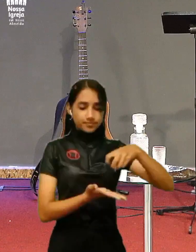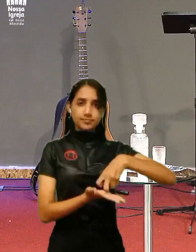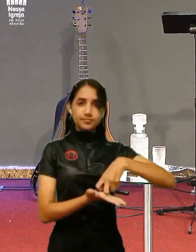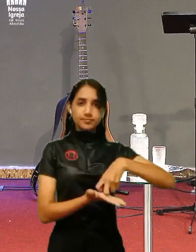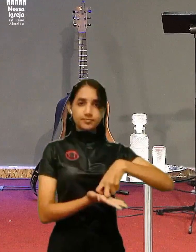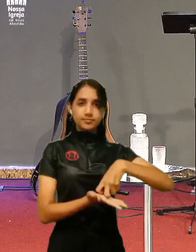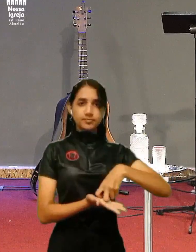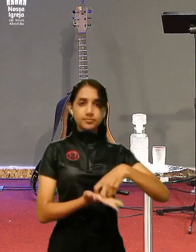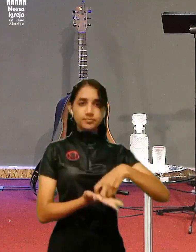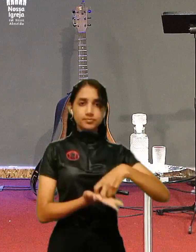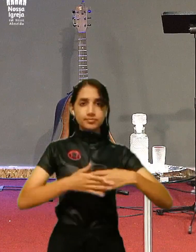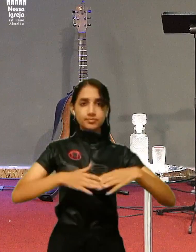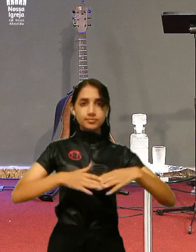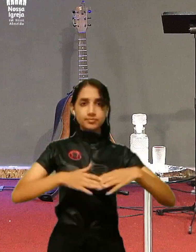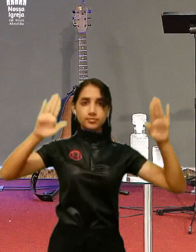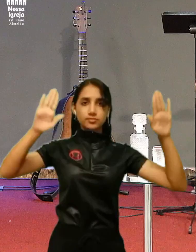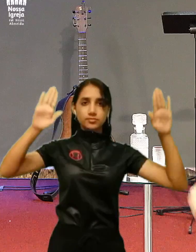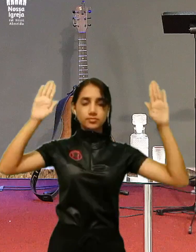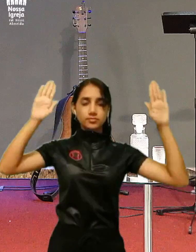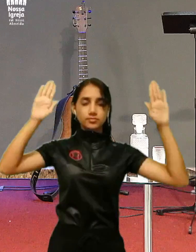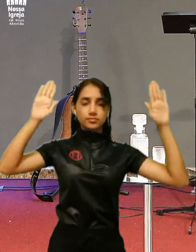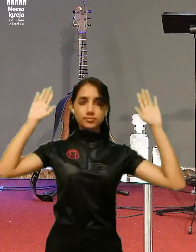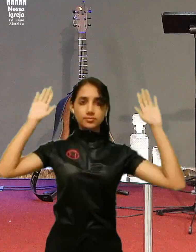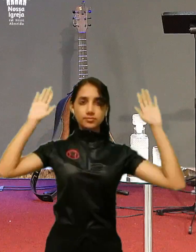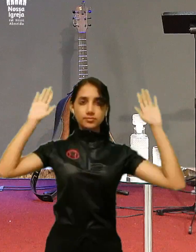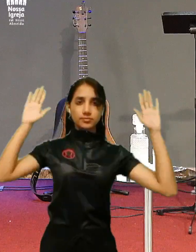estende as mãos e fica nessa posição.